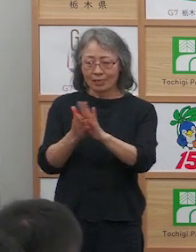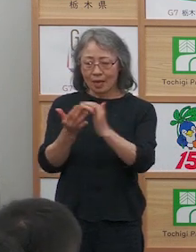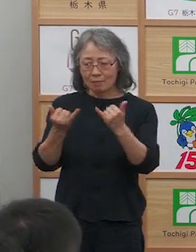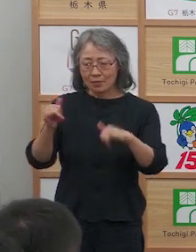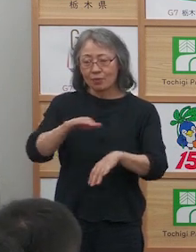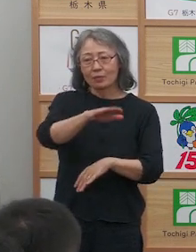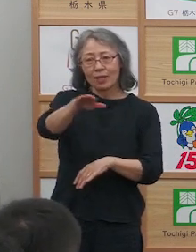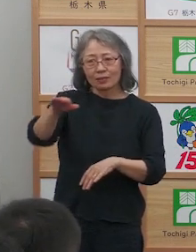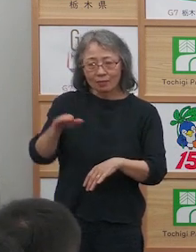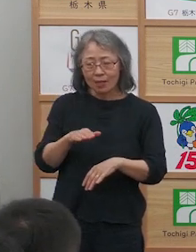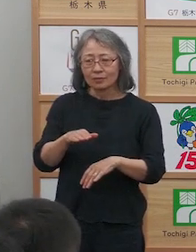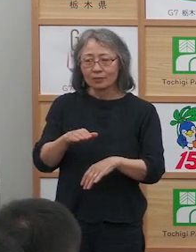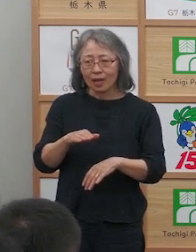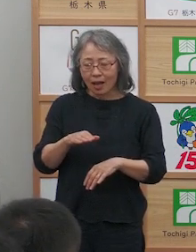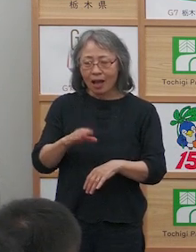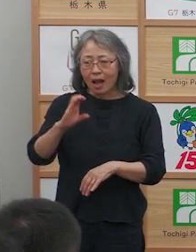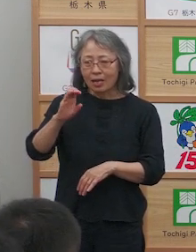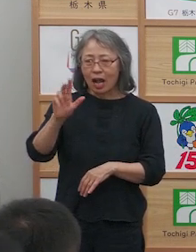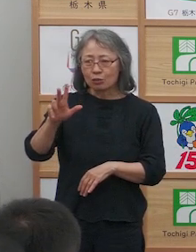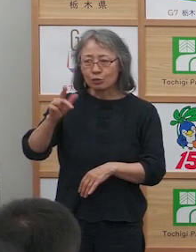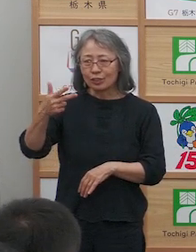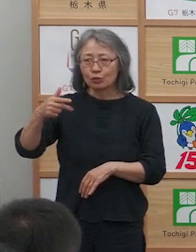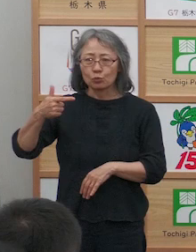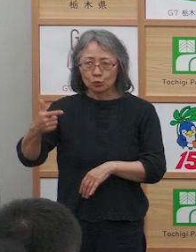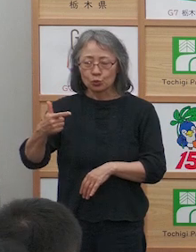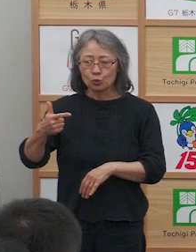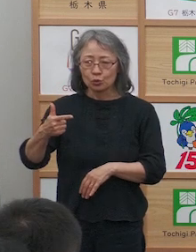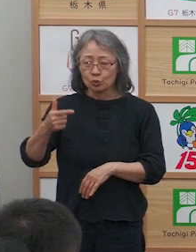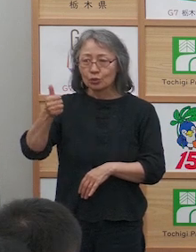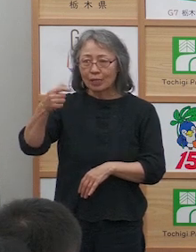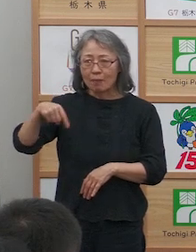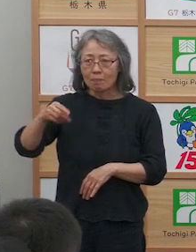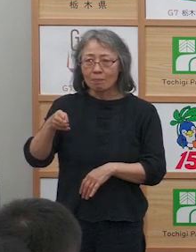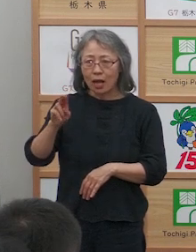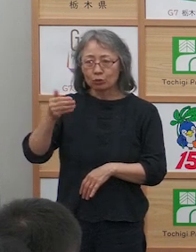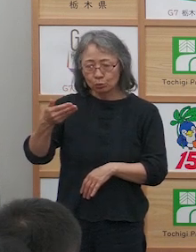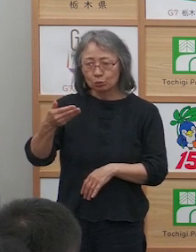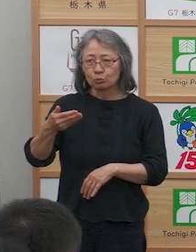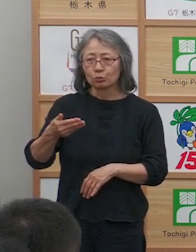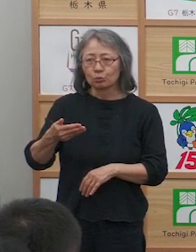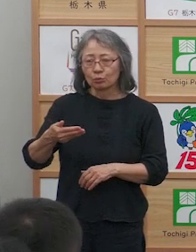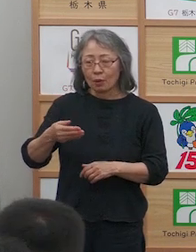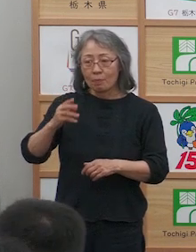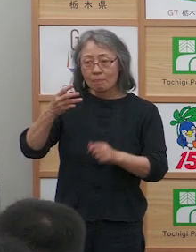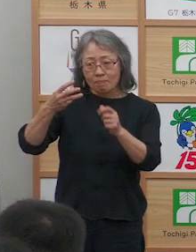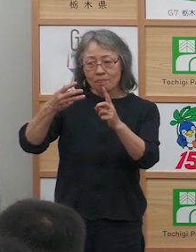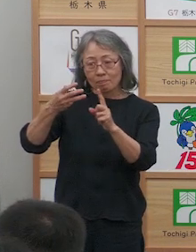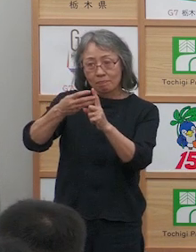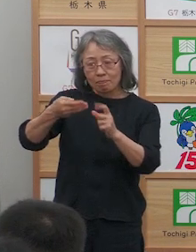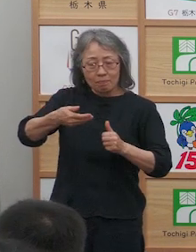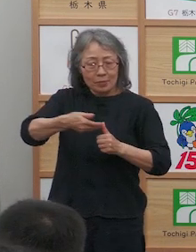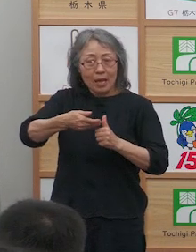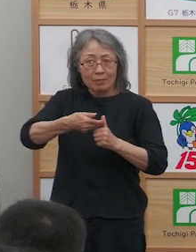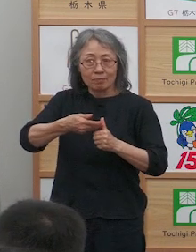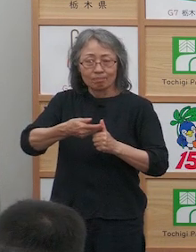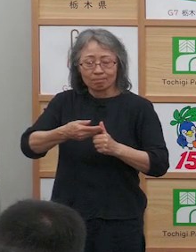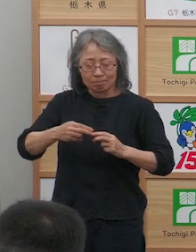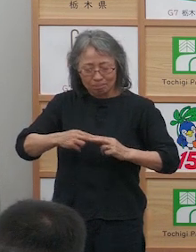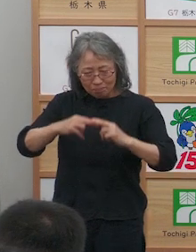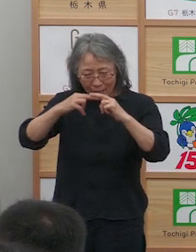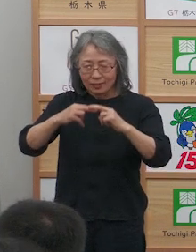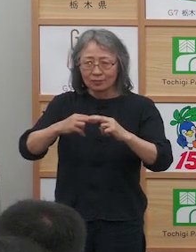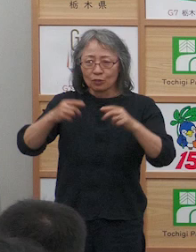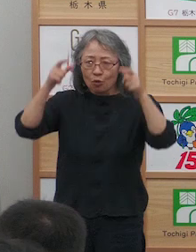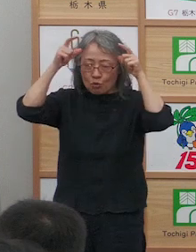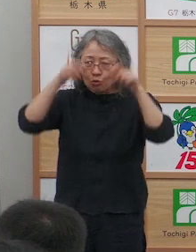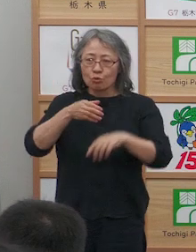様方にはカルシウムやタンパク質、ビタミンなどが手軽に取れ健康に良い牛